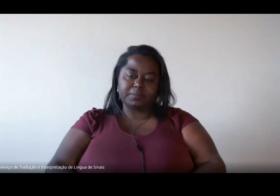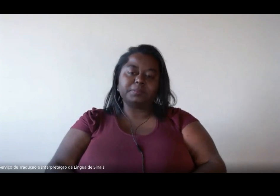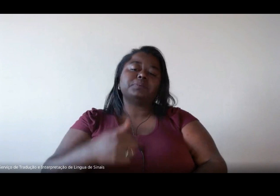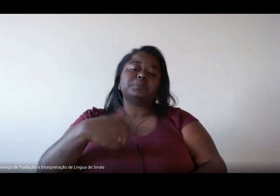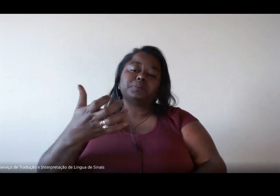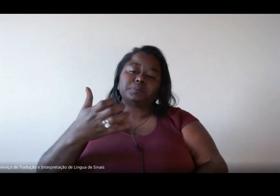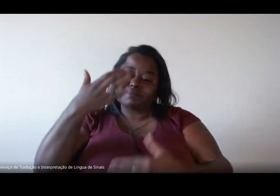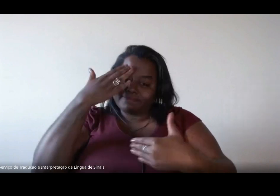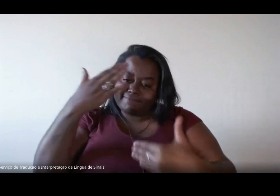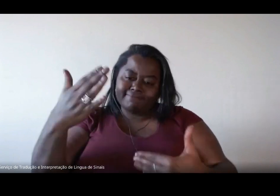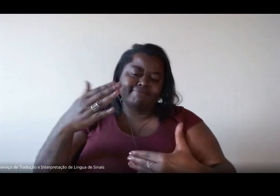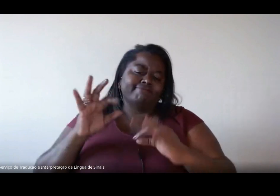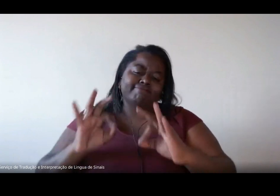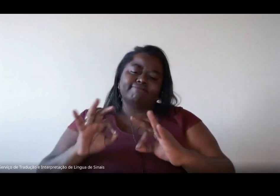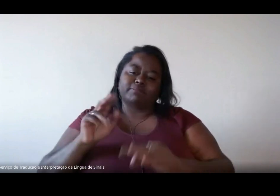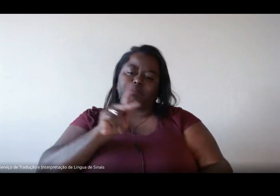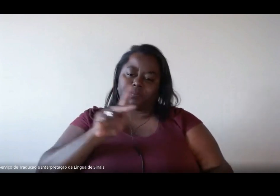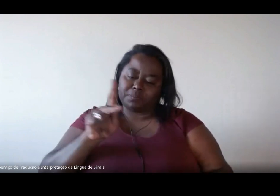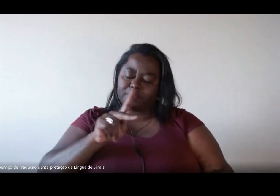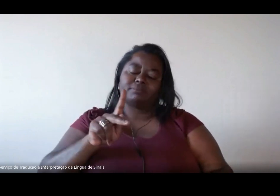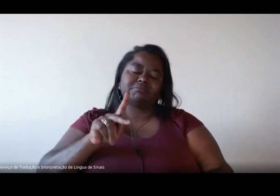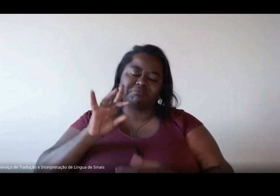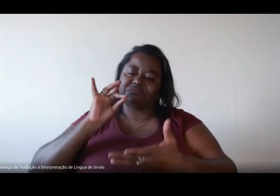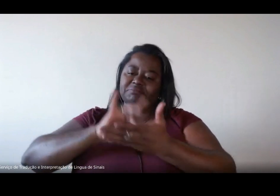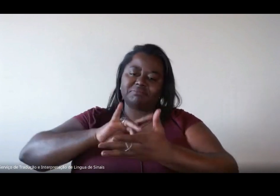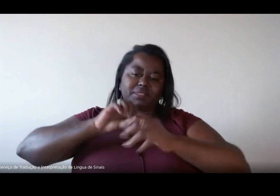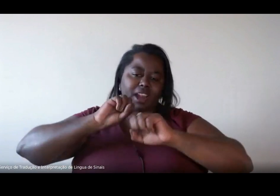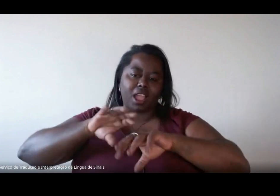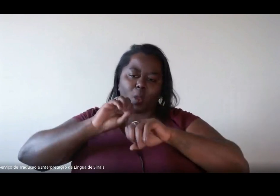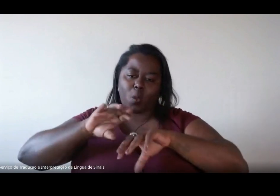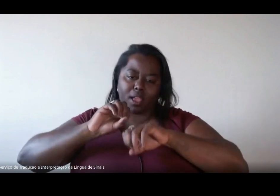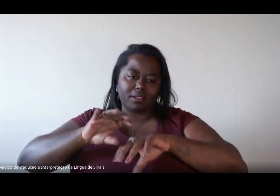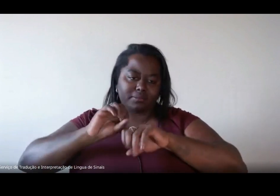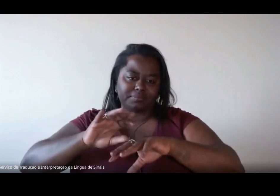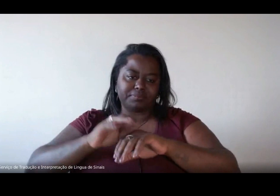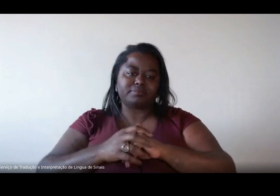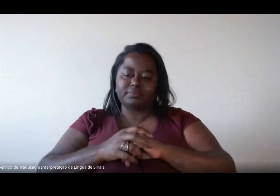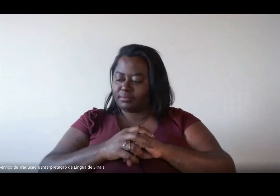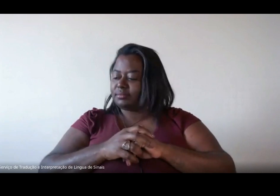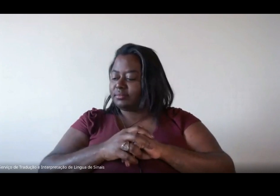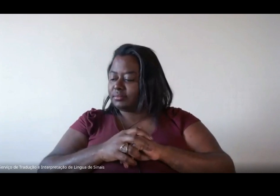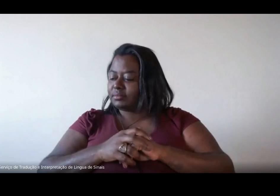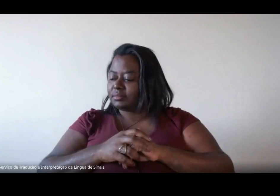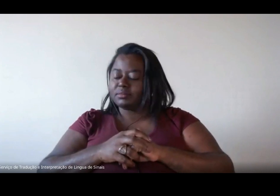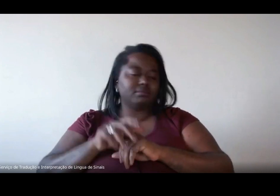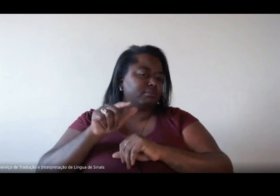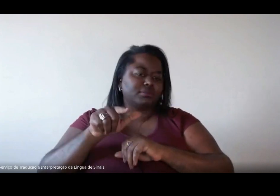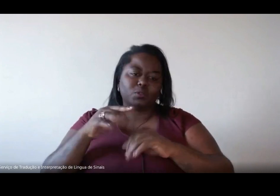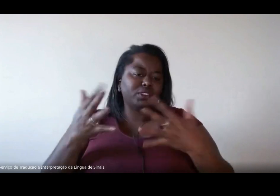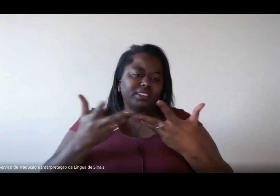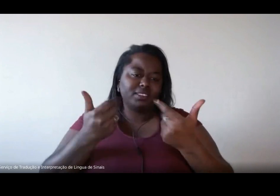Bom, eu quero agradecer muitíssimo à professora pela aula mesmo que deu hoje para a gente.